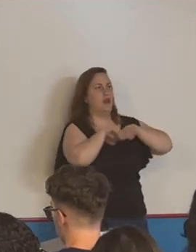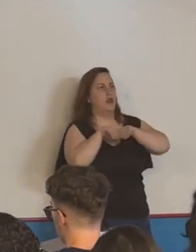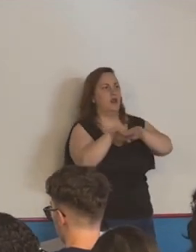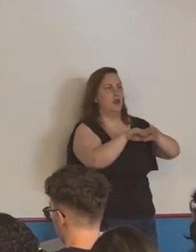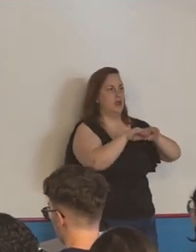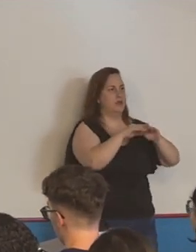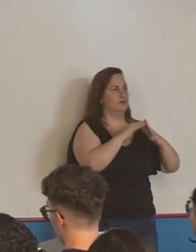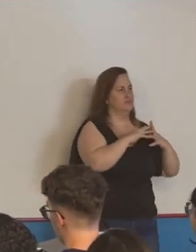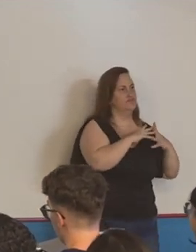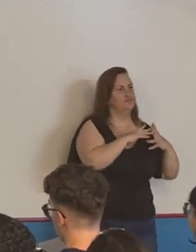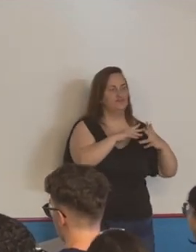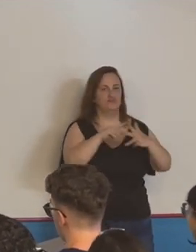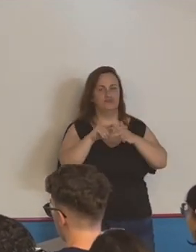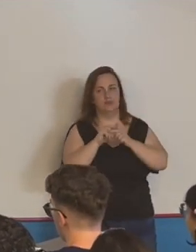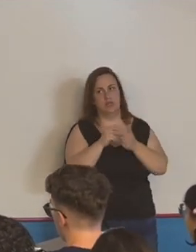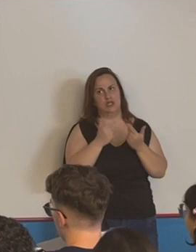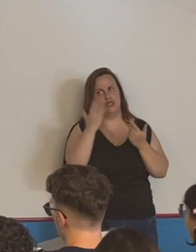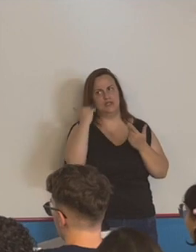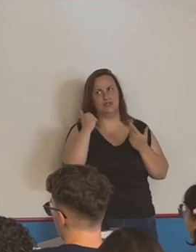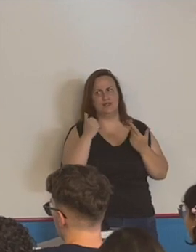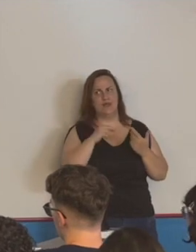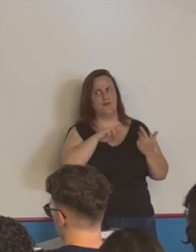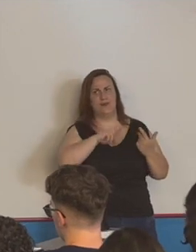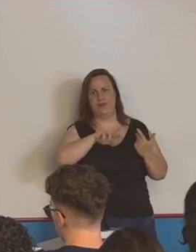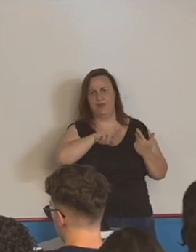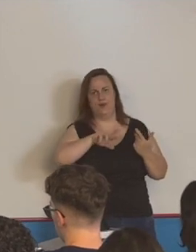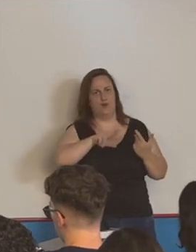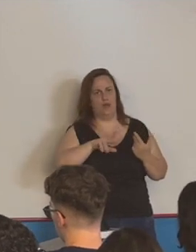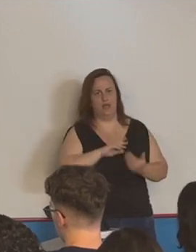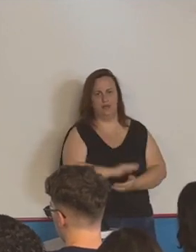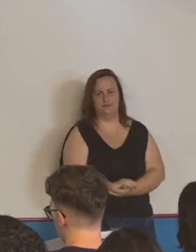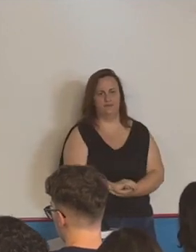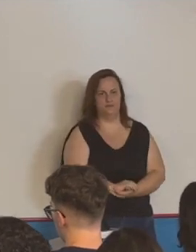verdade a gente sabe que não é isso que aconteceu.